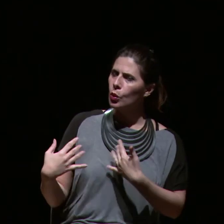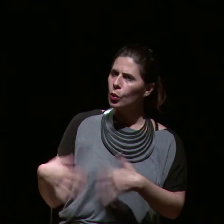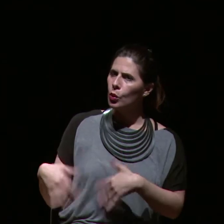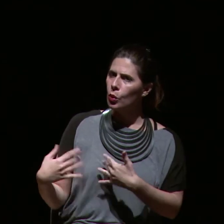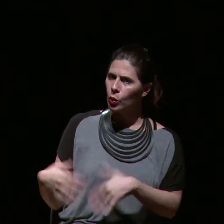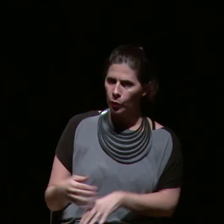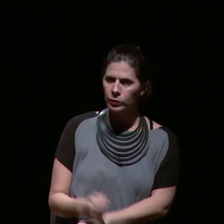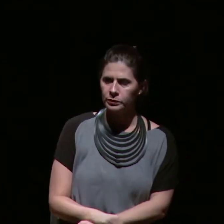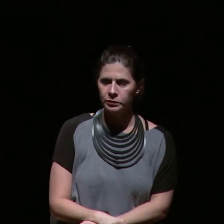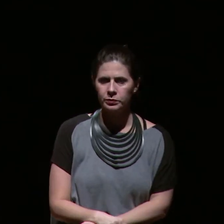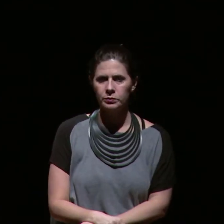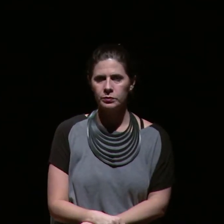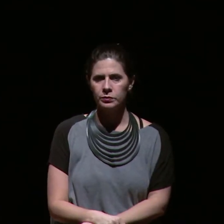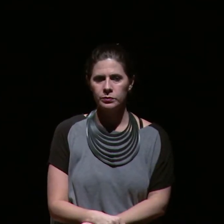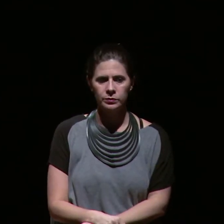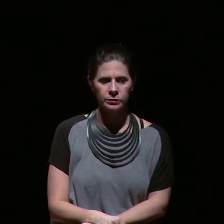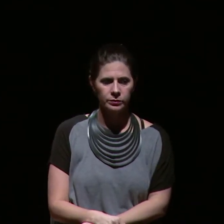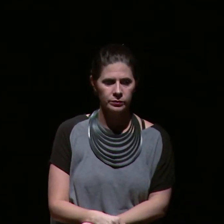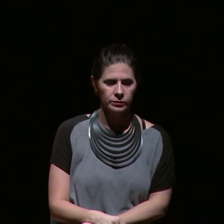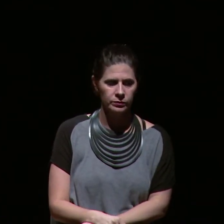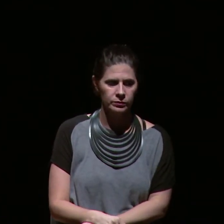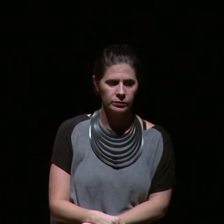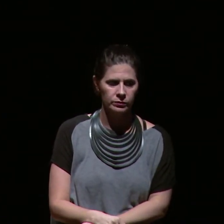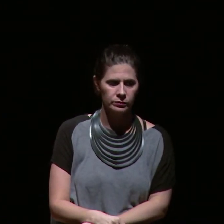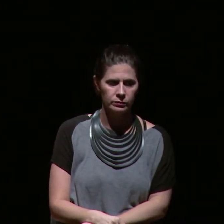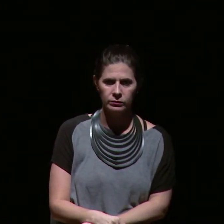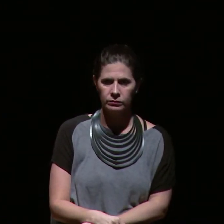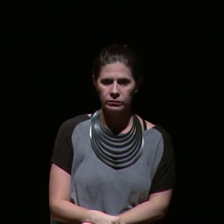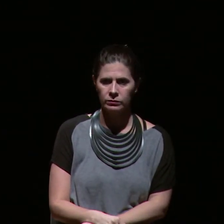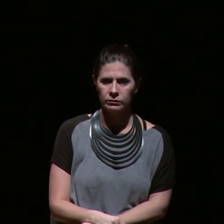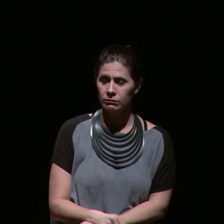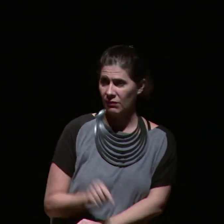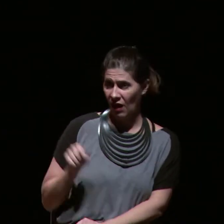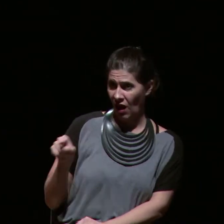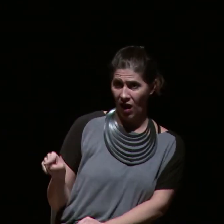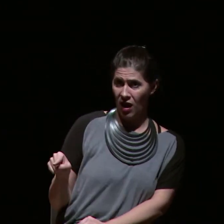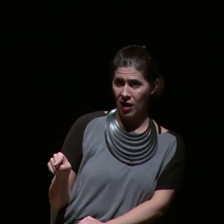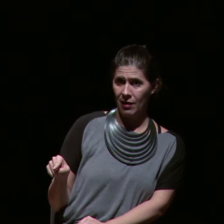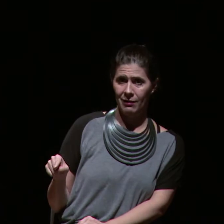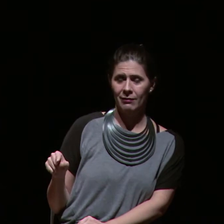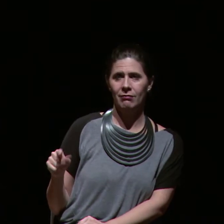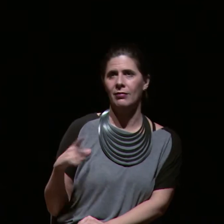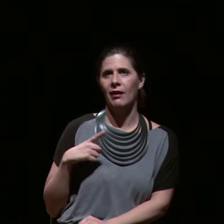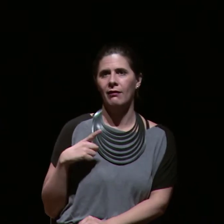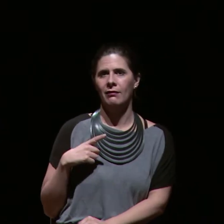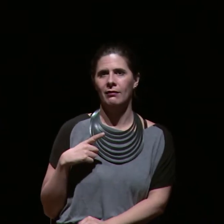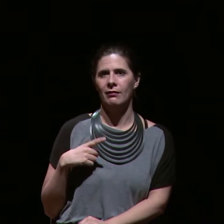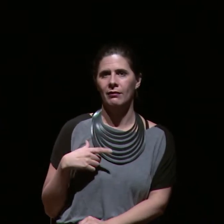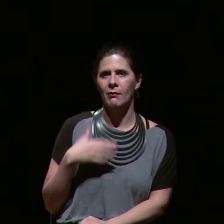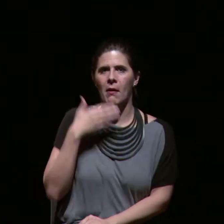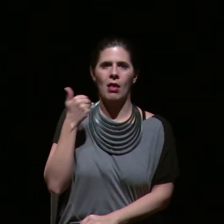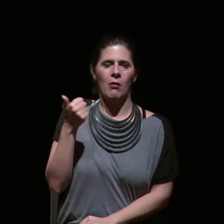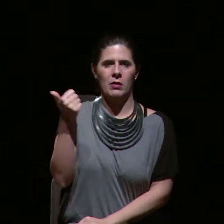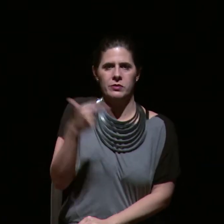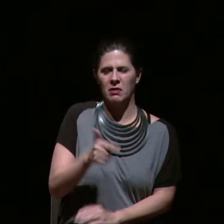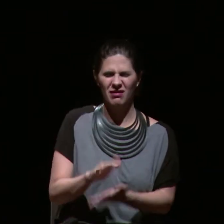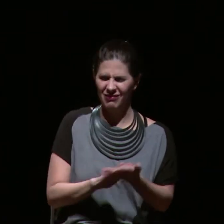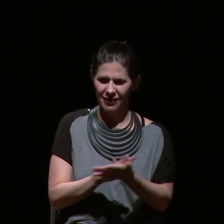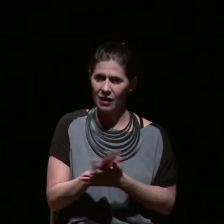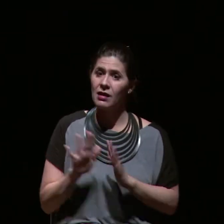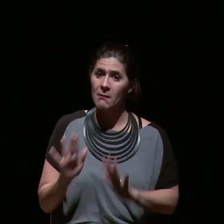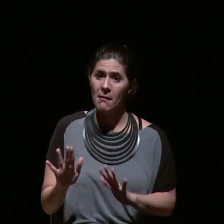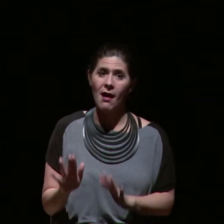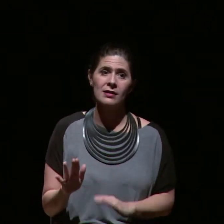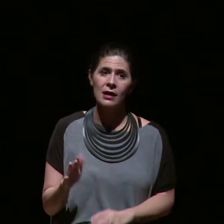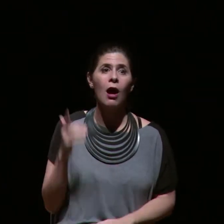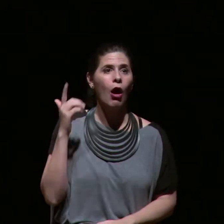do qual este garoto pertence. Não posso dizer que esta criança teria grandes regalias, mas sua tarefa é vista com destaque por seus irmãos